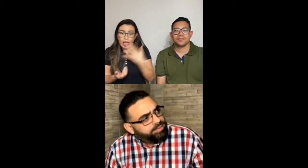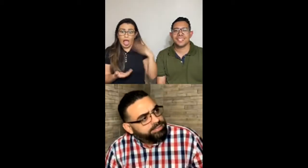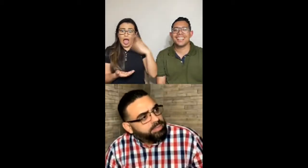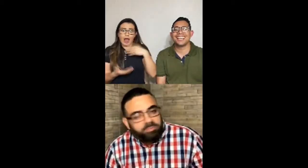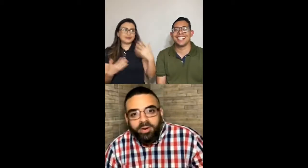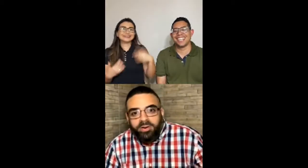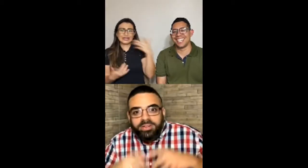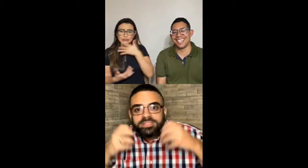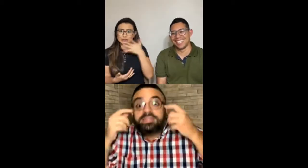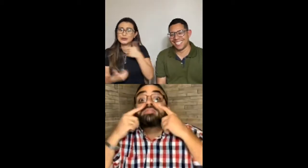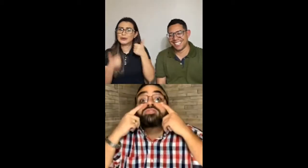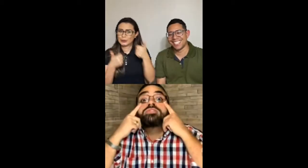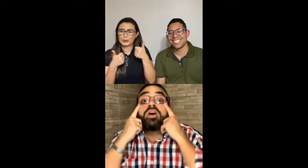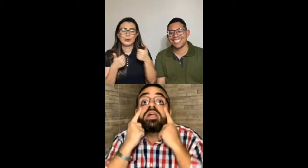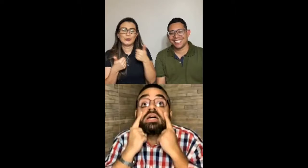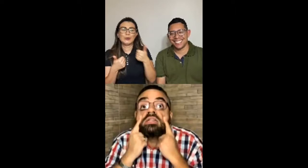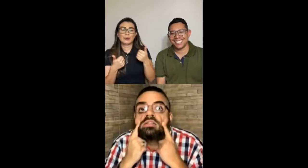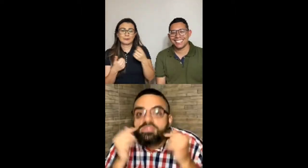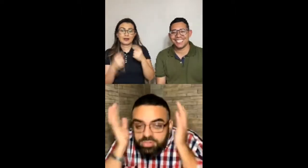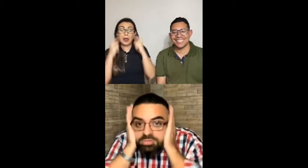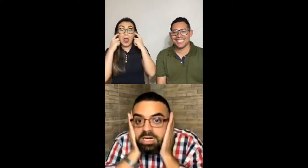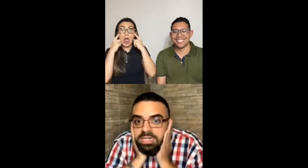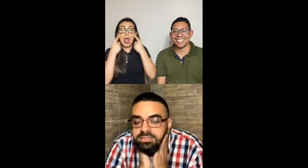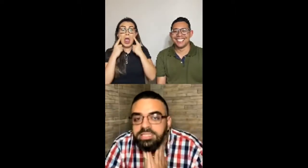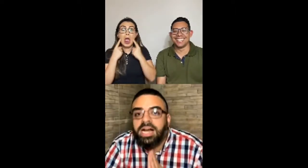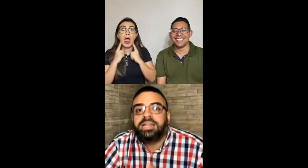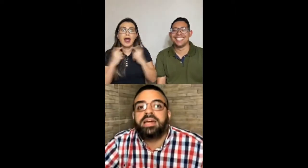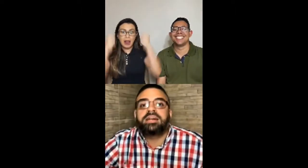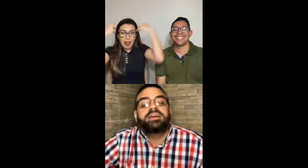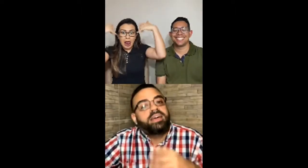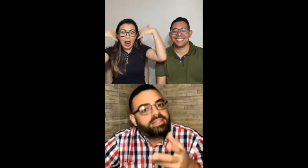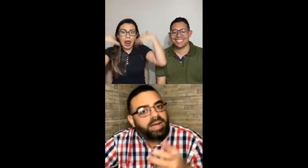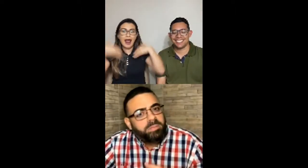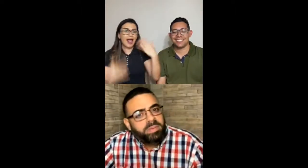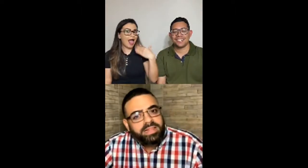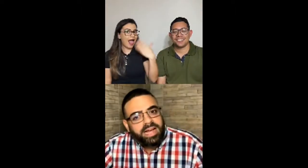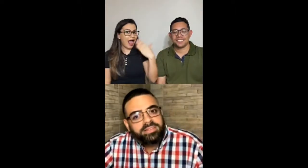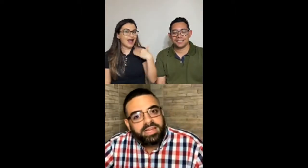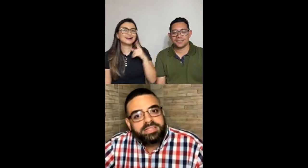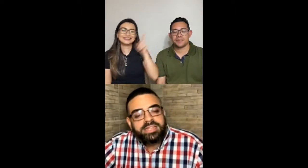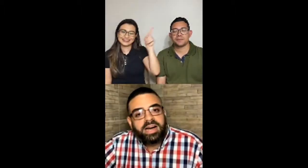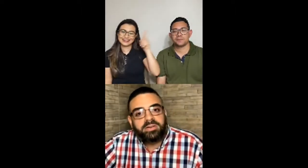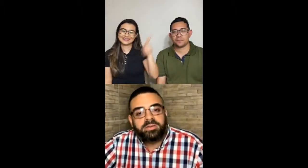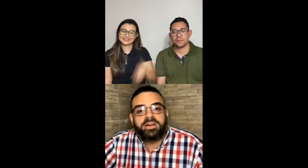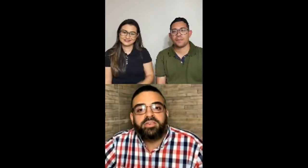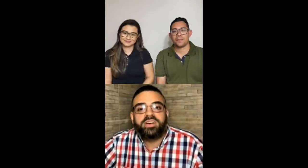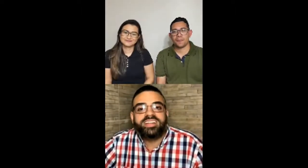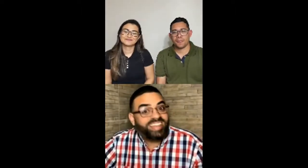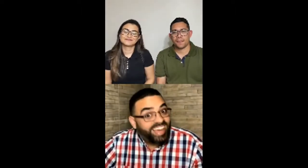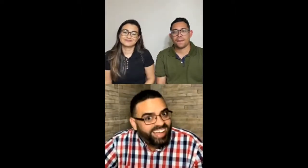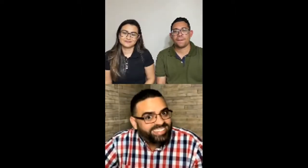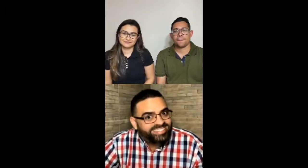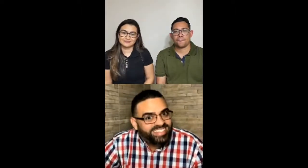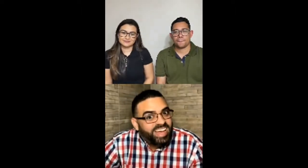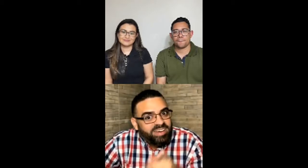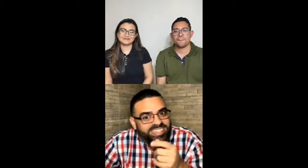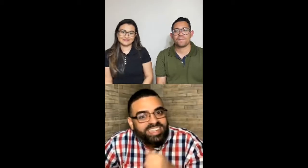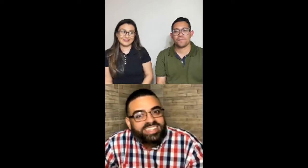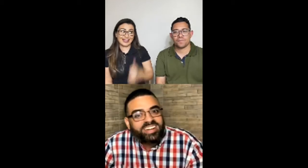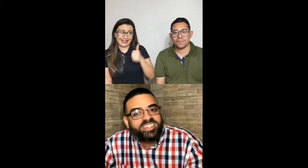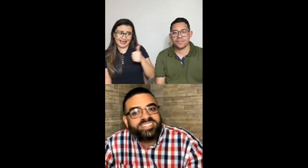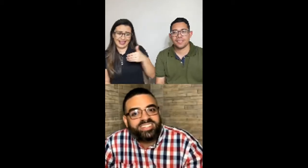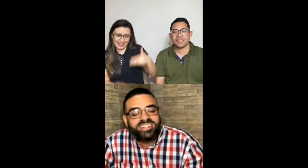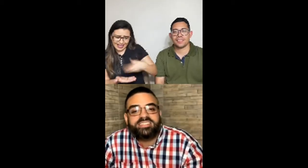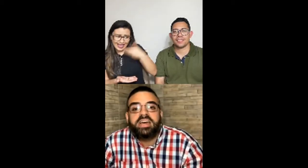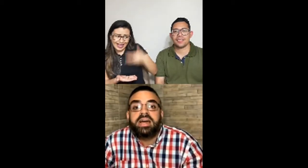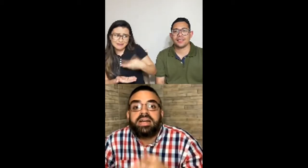assim, mano, tá apimentado demais. Nossa, que delícia! Que bom! Eu já chorando, suando já, né? Ela,